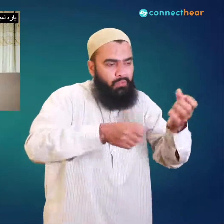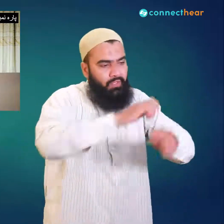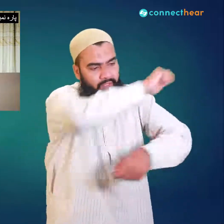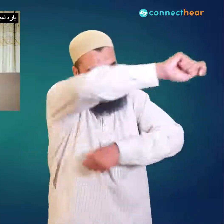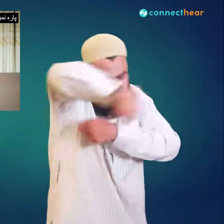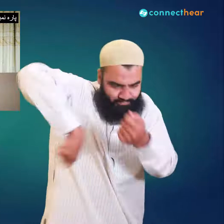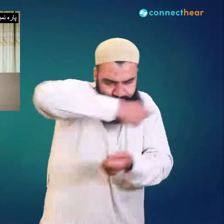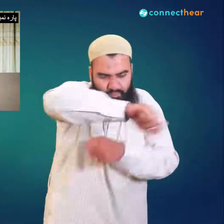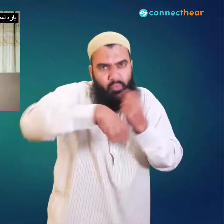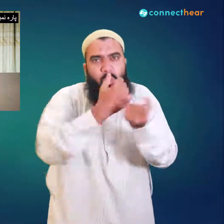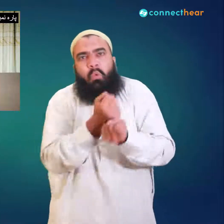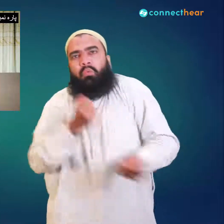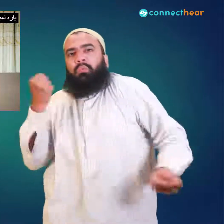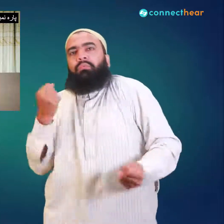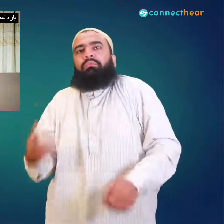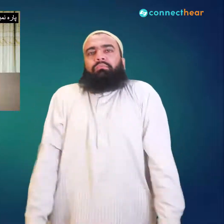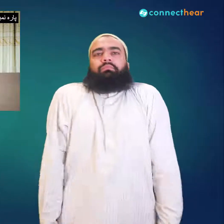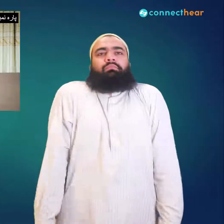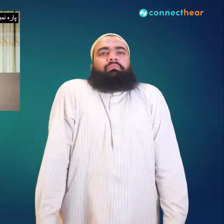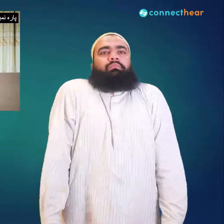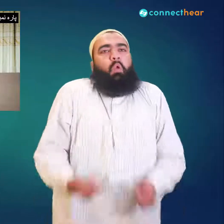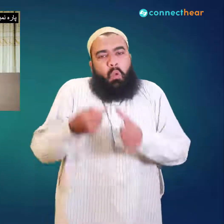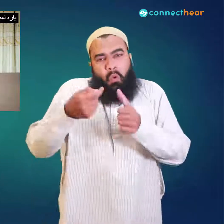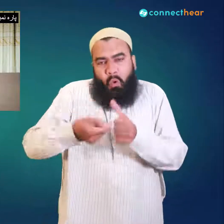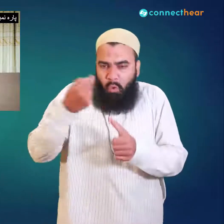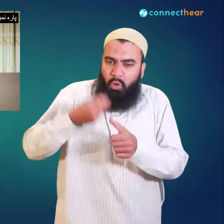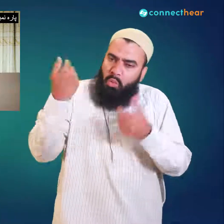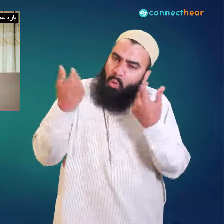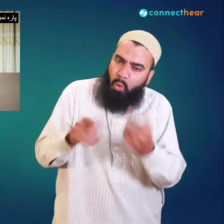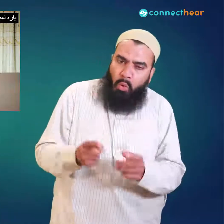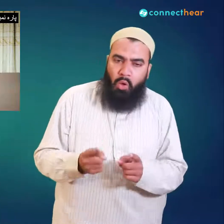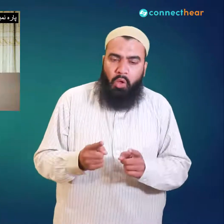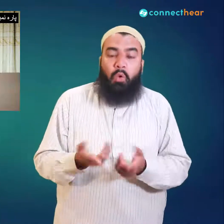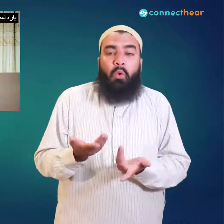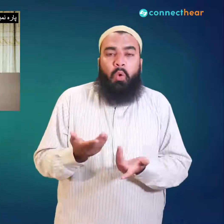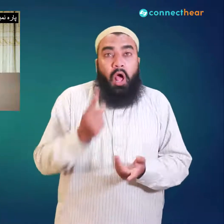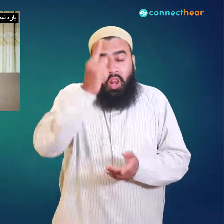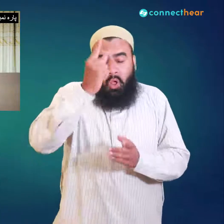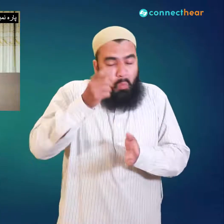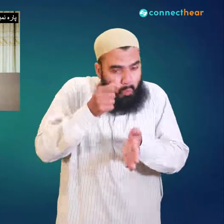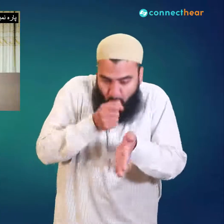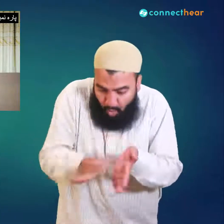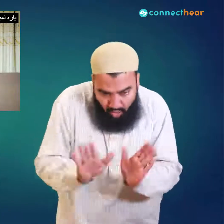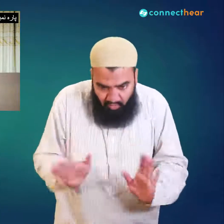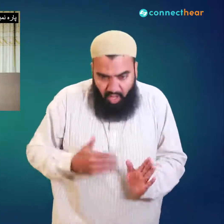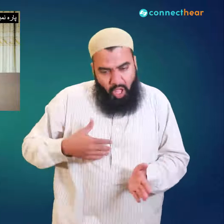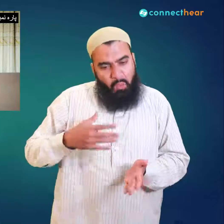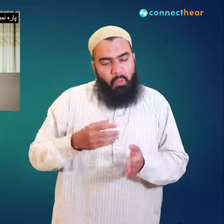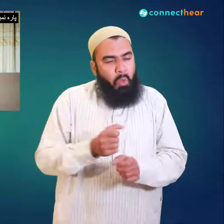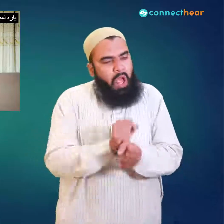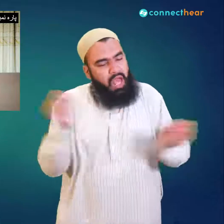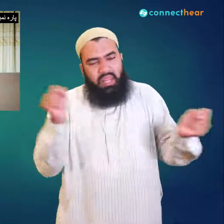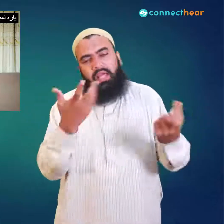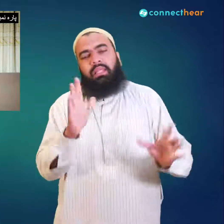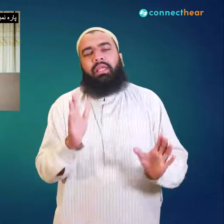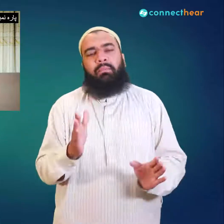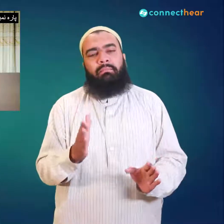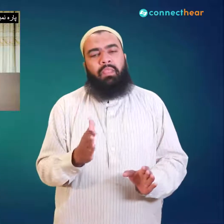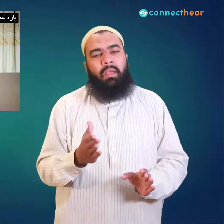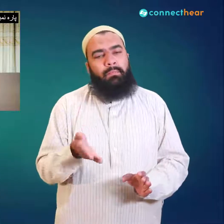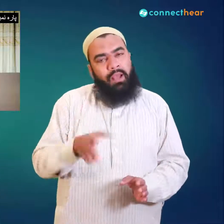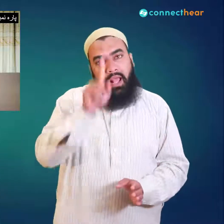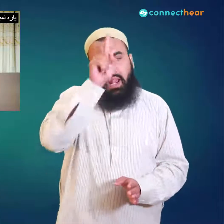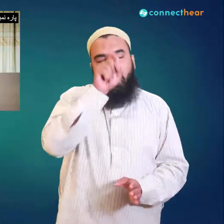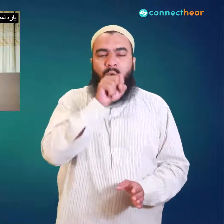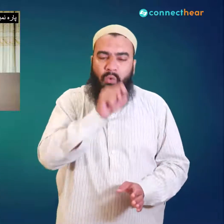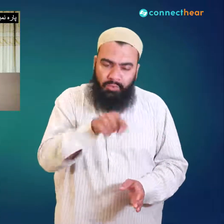اپنے آپ کو آزاد نہیں کریں گے۔ ان کی توبہ قبول ہوئی، قید سے کھولے گئے۔ اس کے بعد انہوں نے